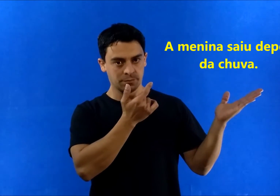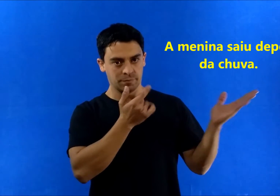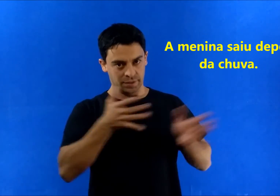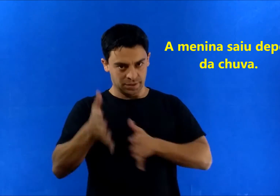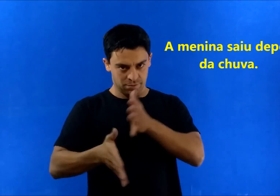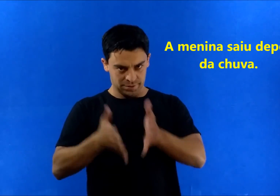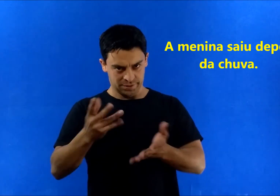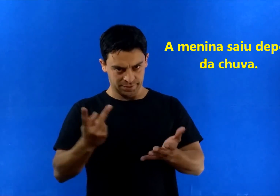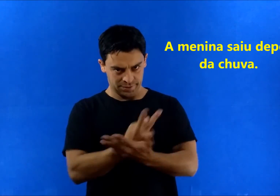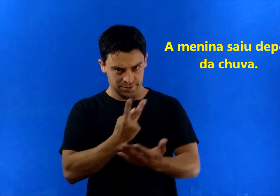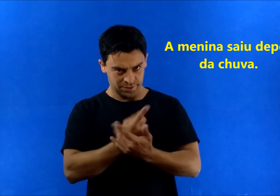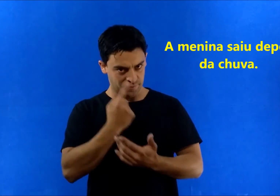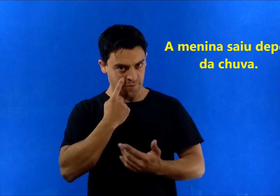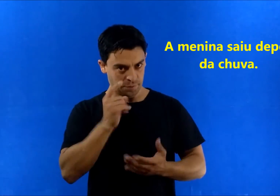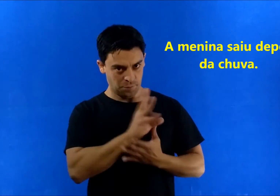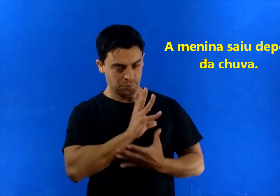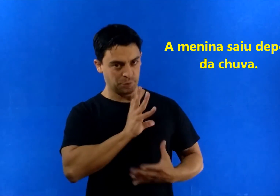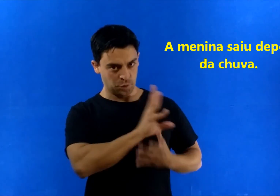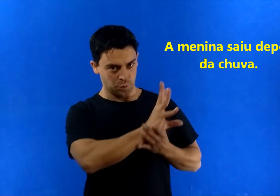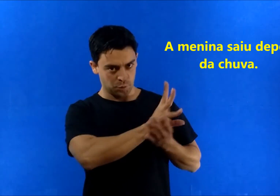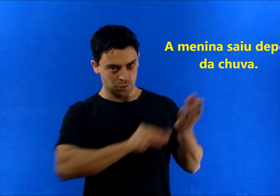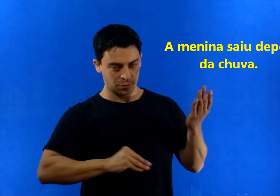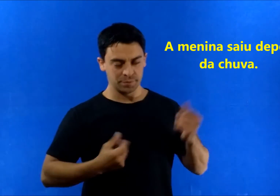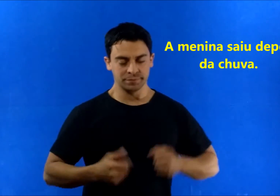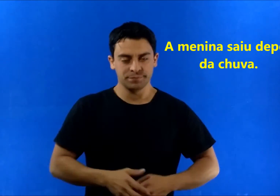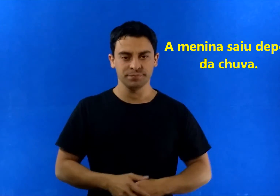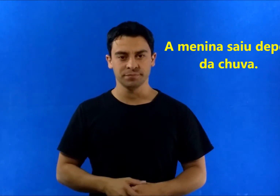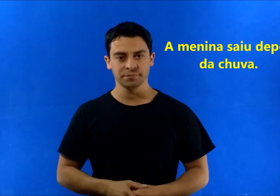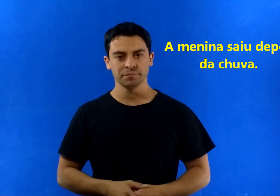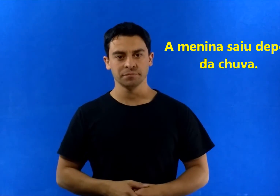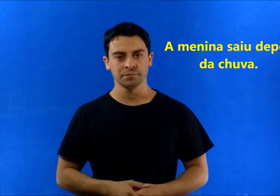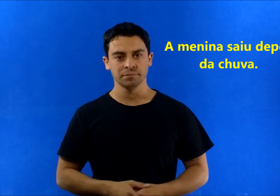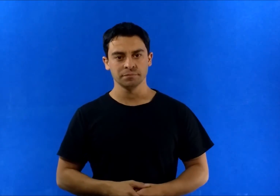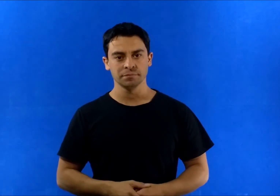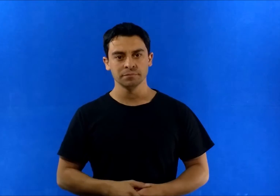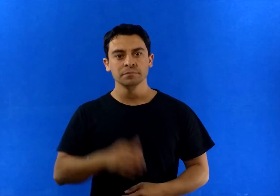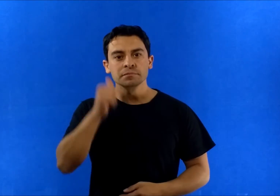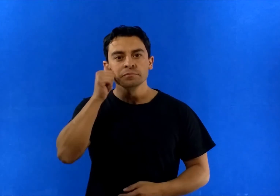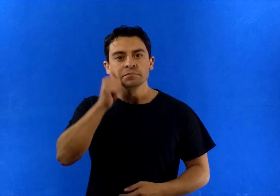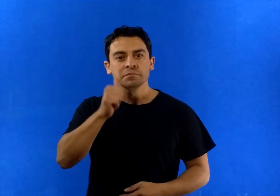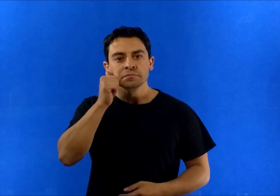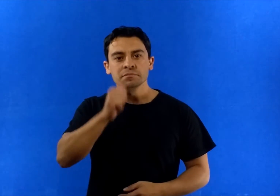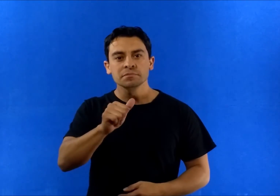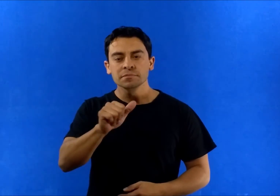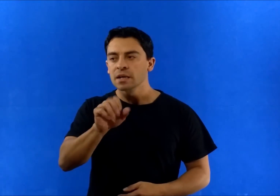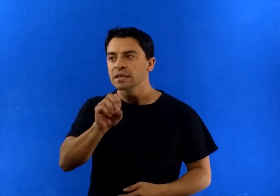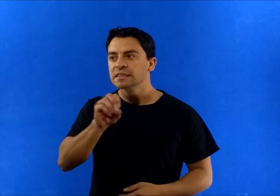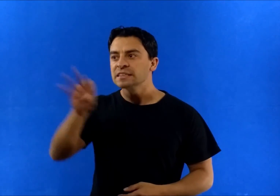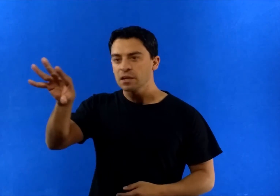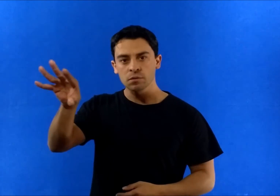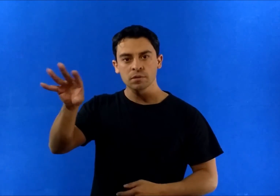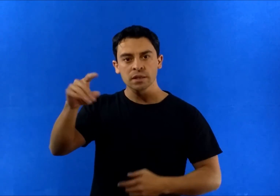Observou? Em língua de sinais, forma errada. Vou copiar o português. Menina